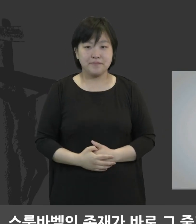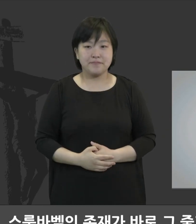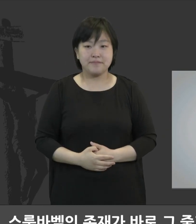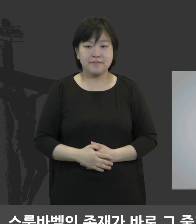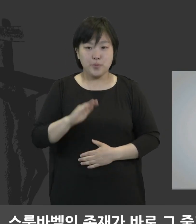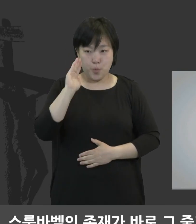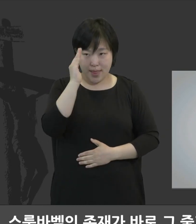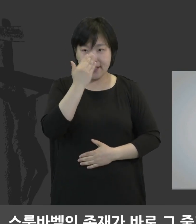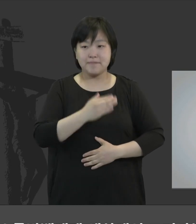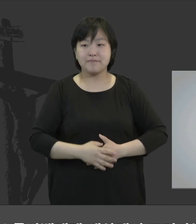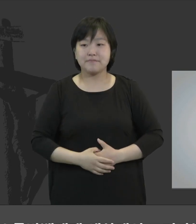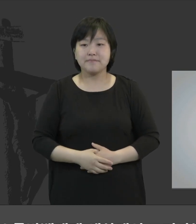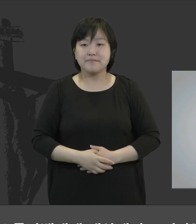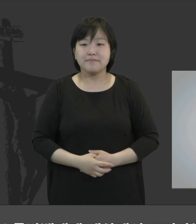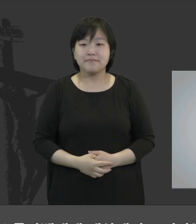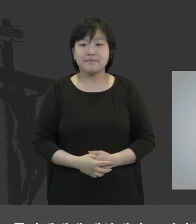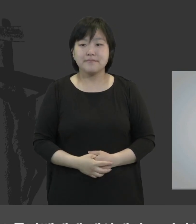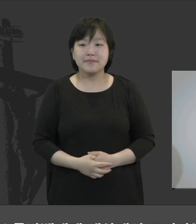된다는 것입니다.